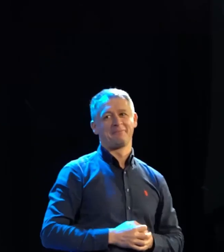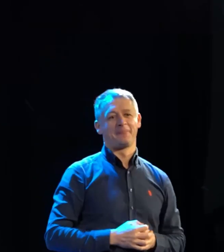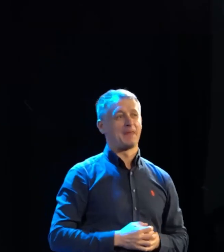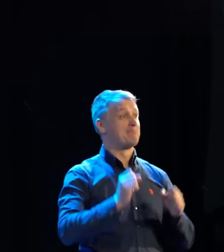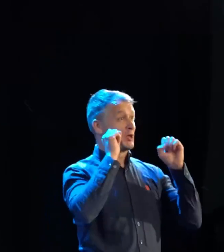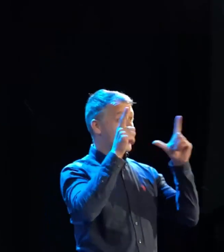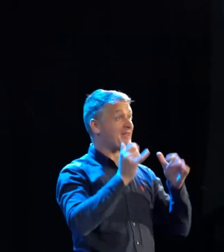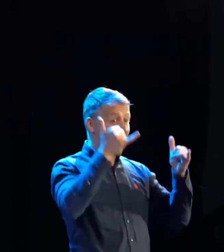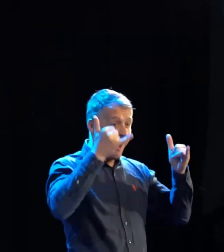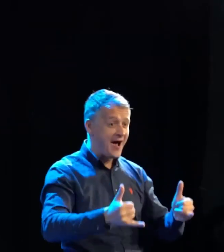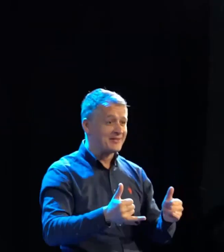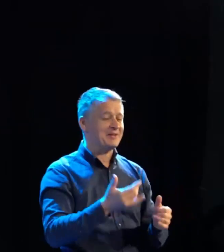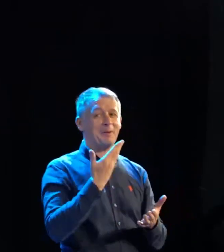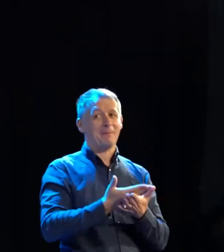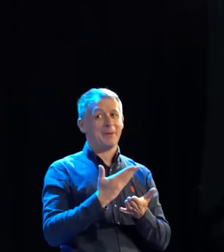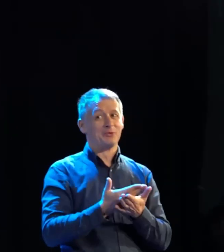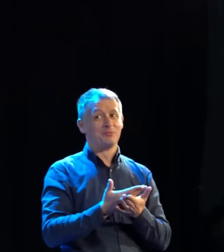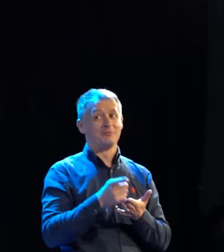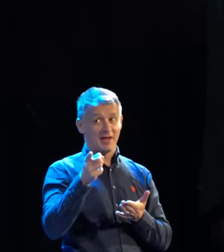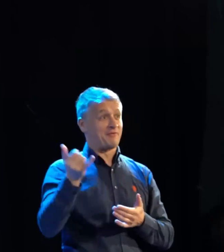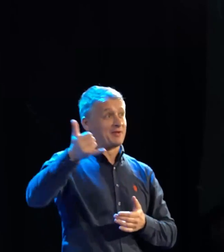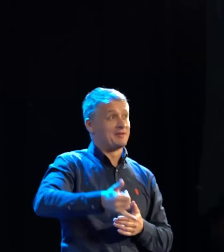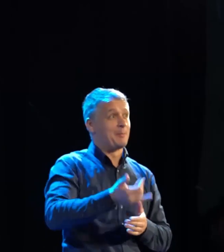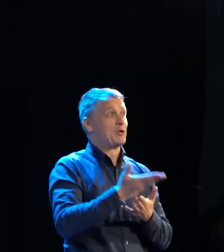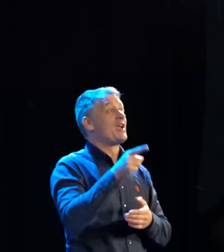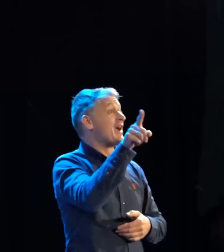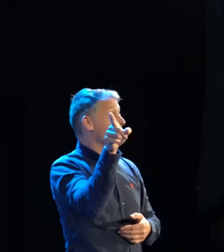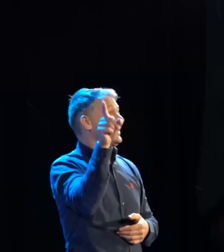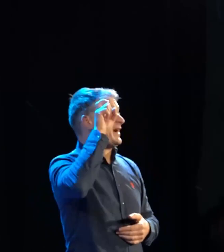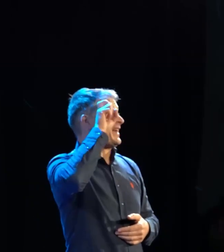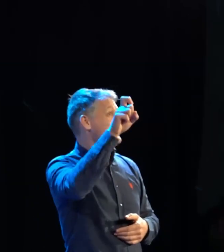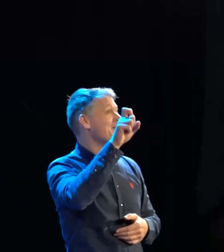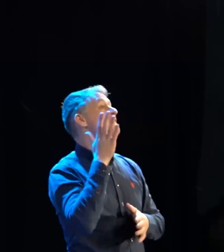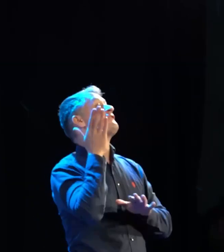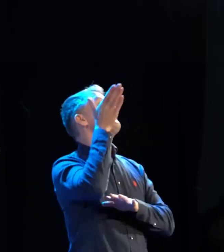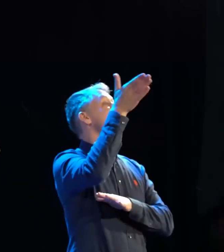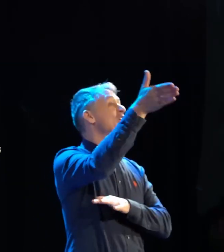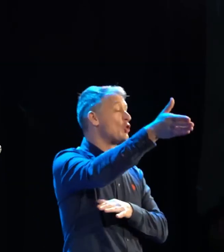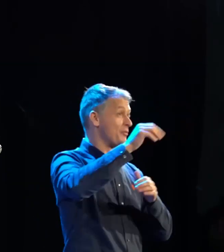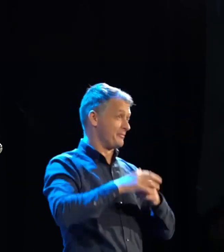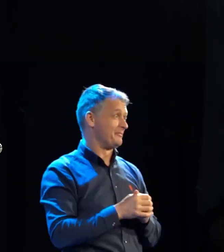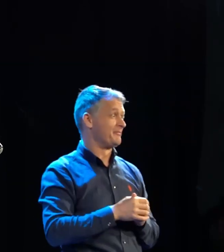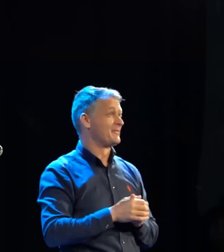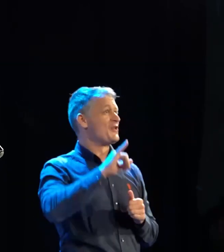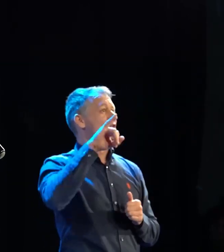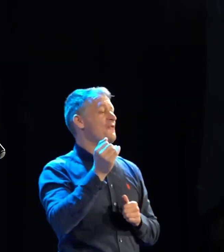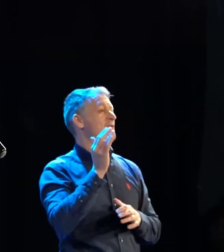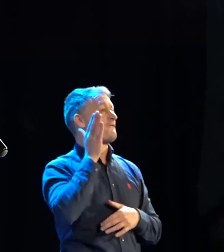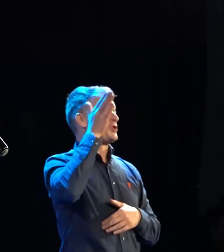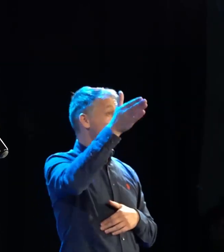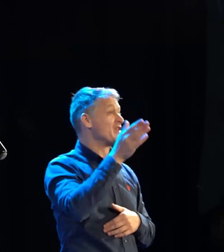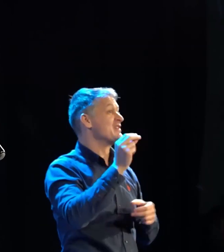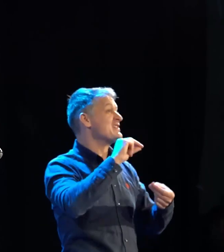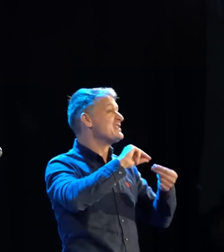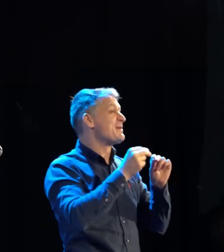Astăzi sunt aici pentru că eu cred în viitor, iar viitorul înseamnă să atingem